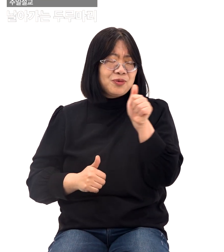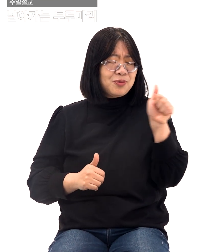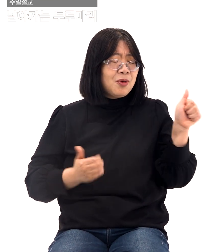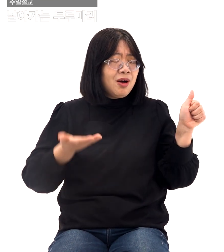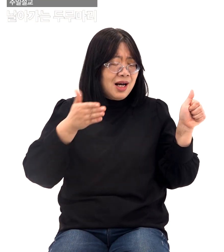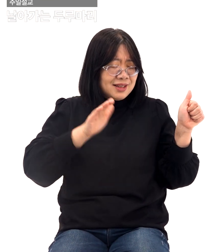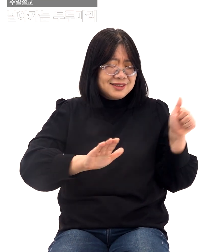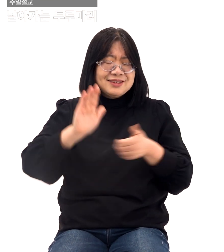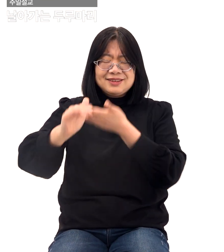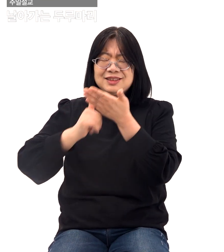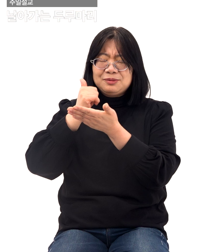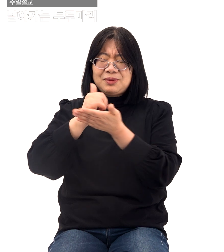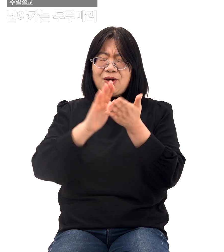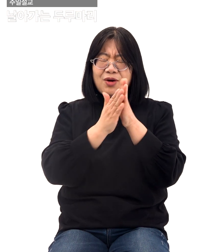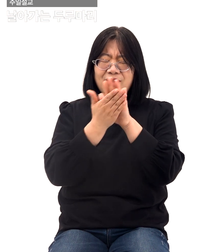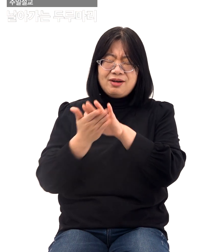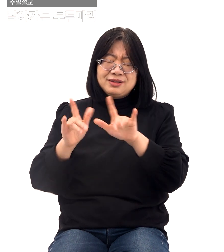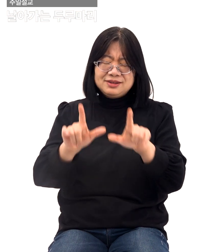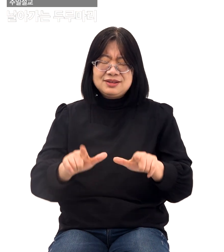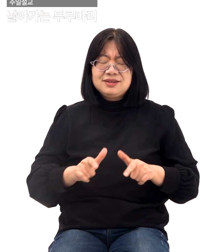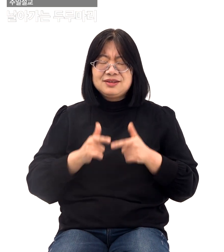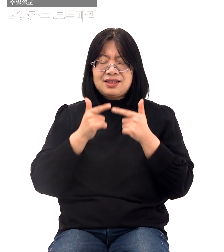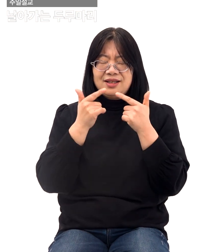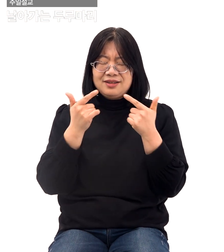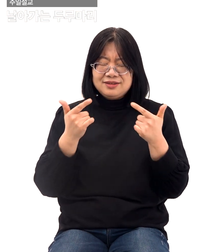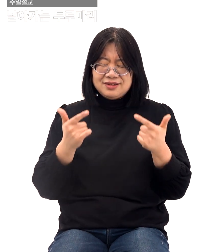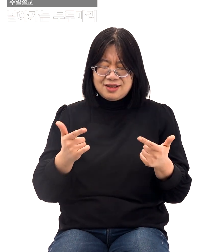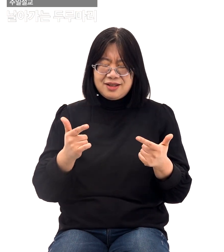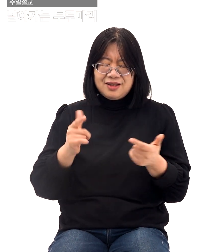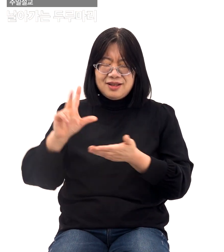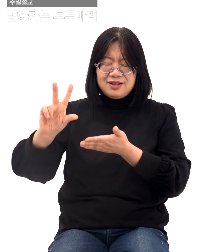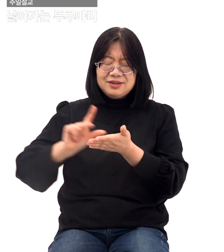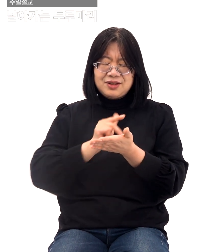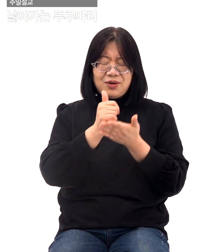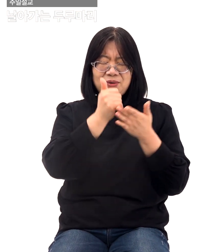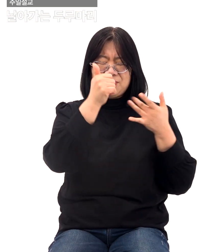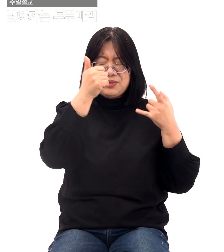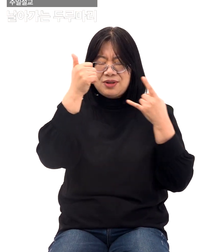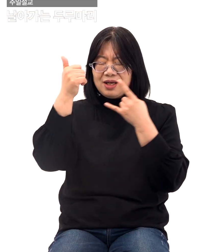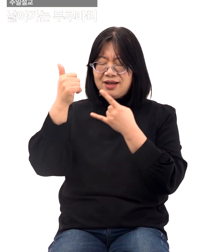돌아서도 그는 변치 않으십니다. 변치